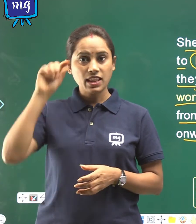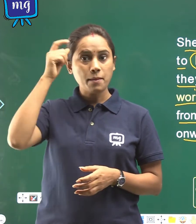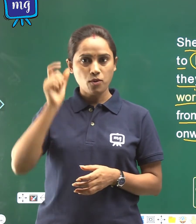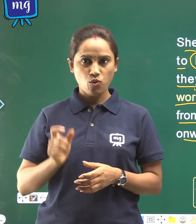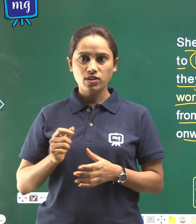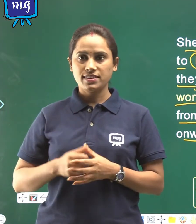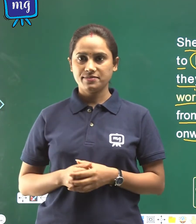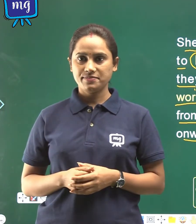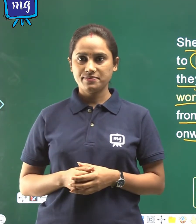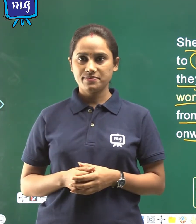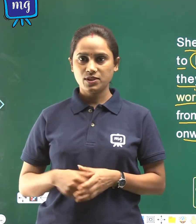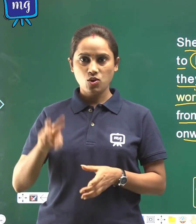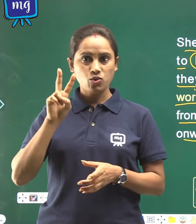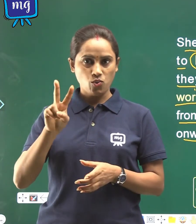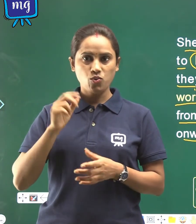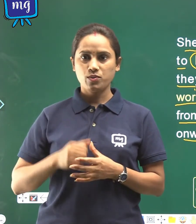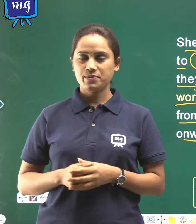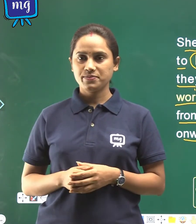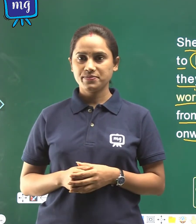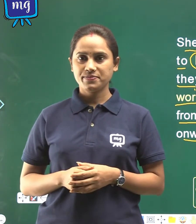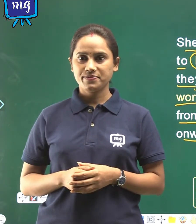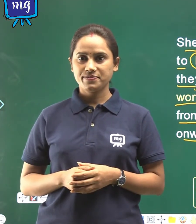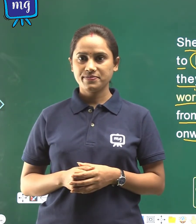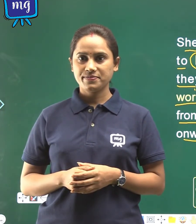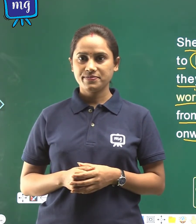both, दोनों,